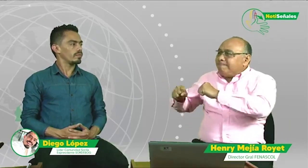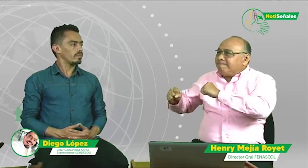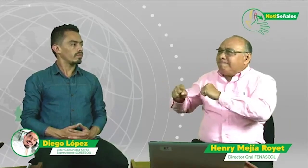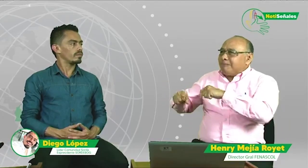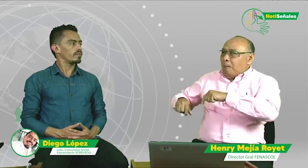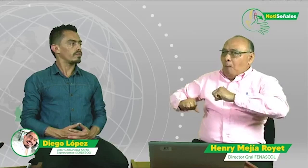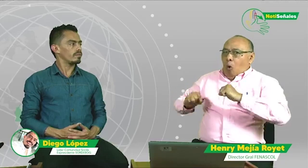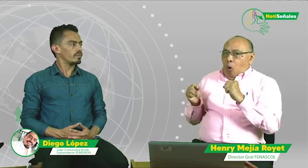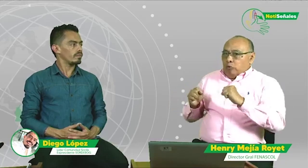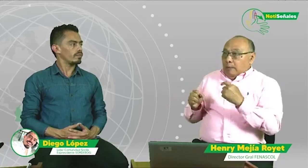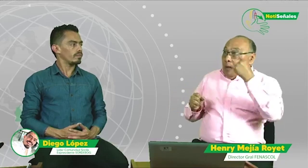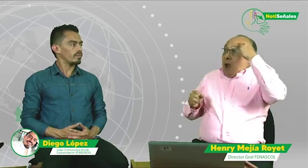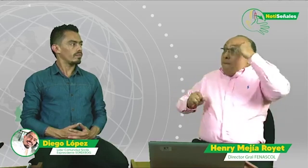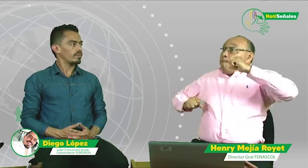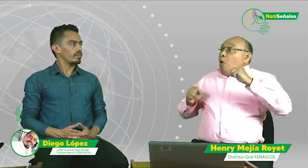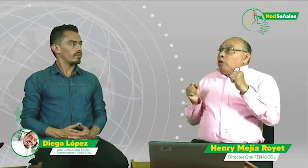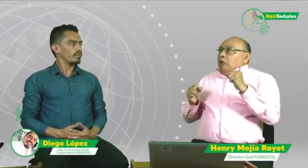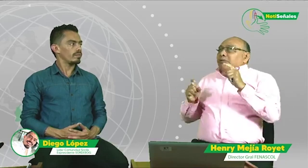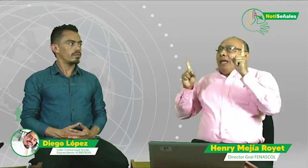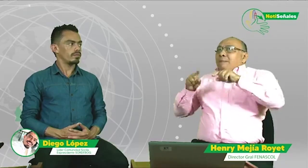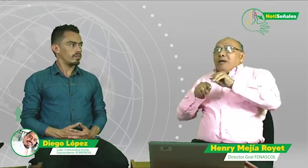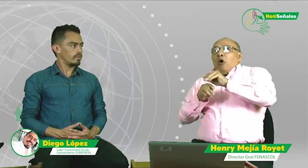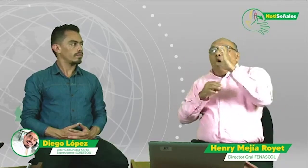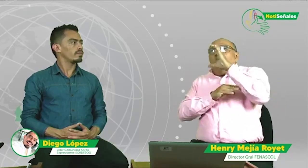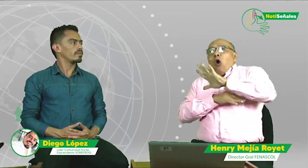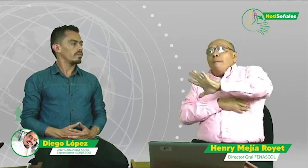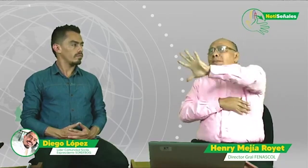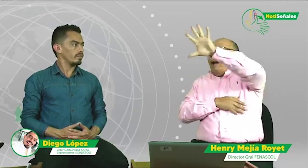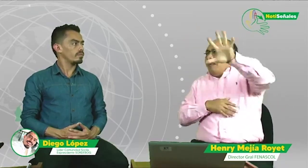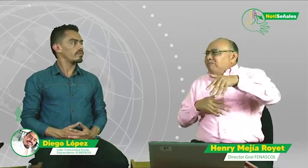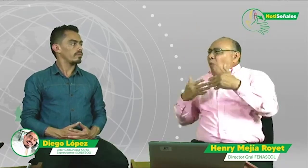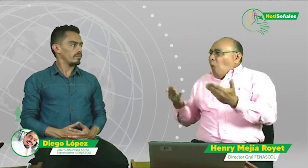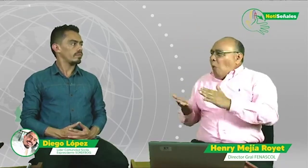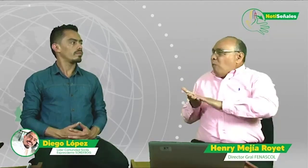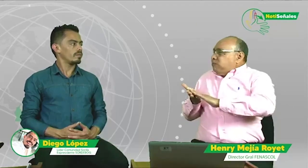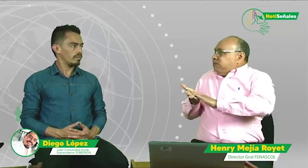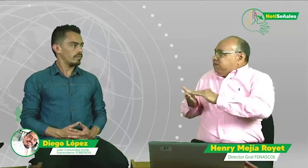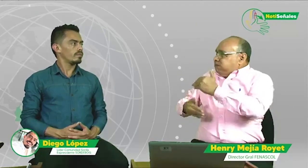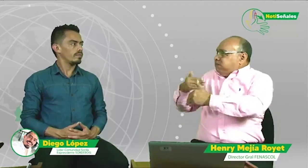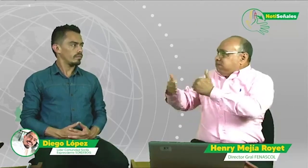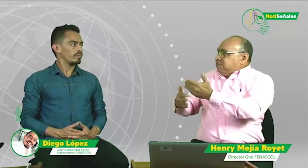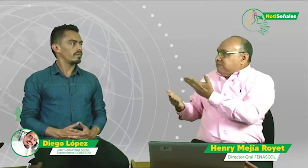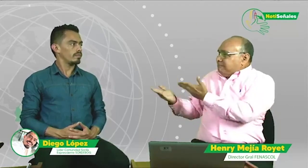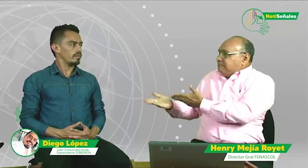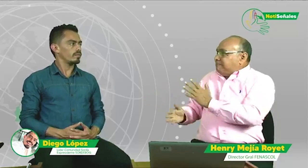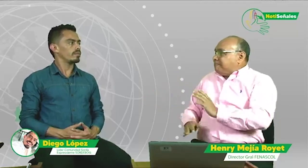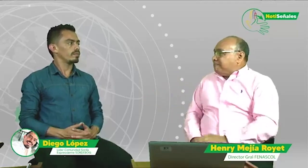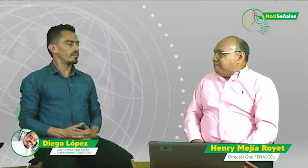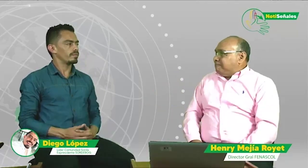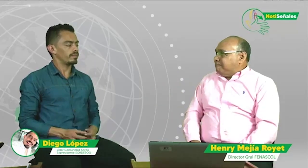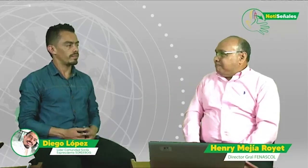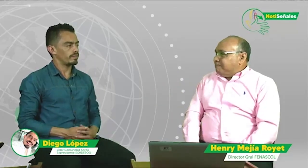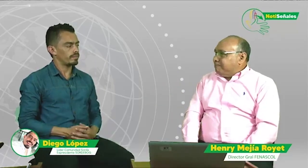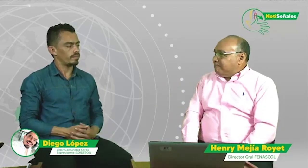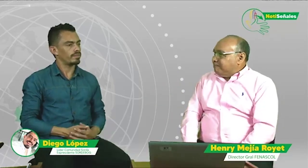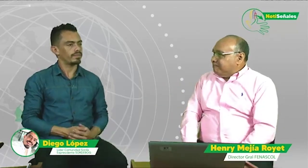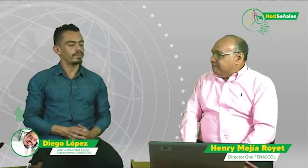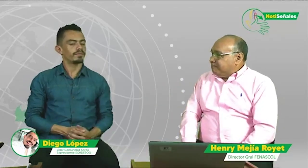esta situación, pero resulta que muchas veces como que la comunidad se queda muy quieta frente a esto. ¿Qué tienes tú, Diego, para contarnos